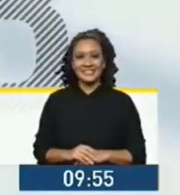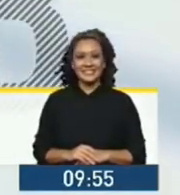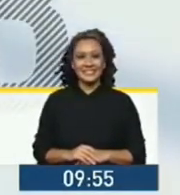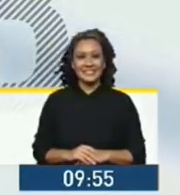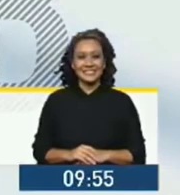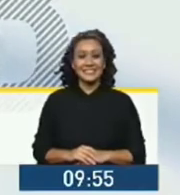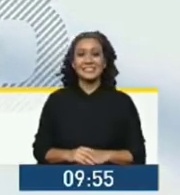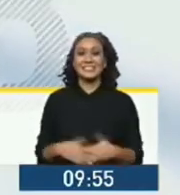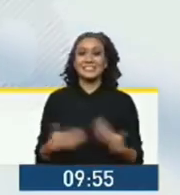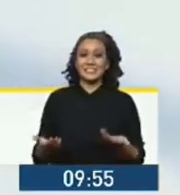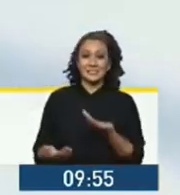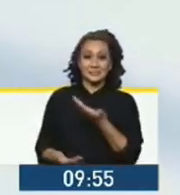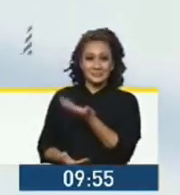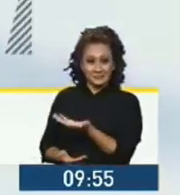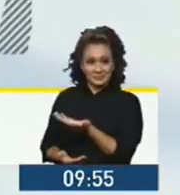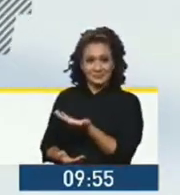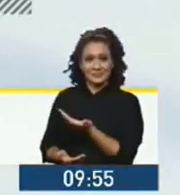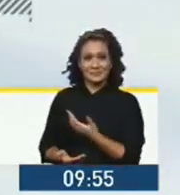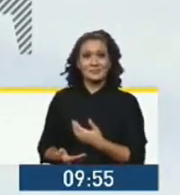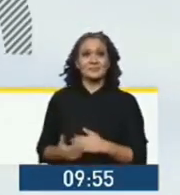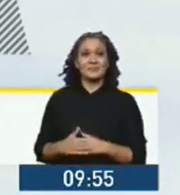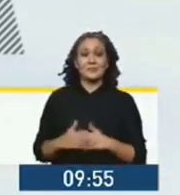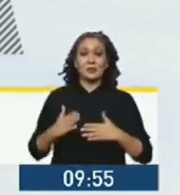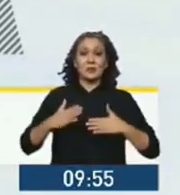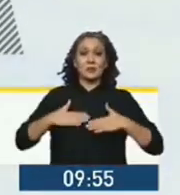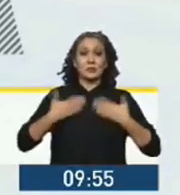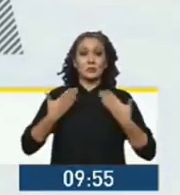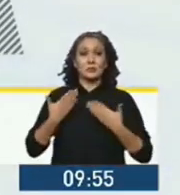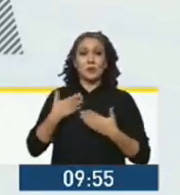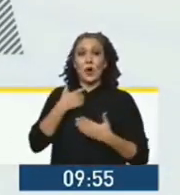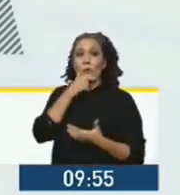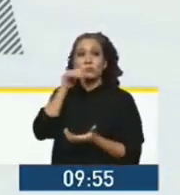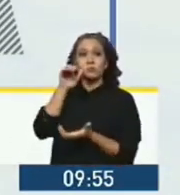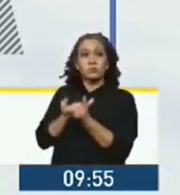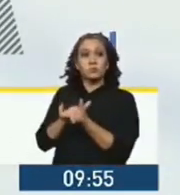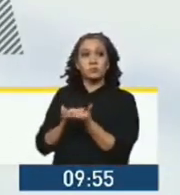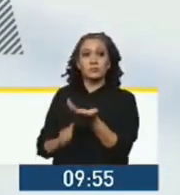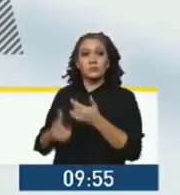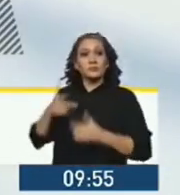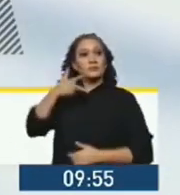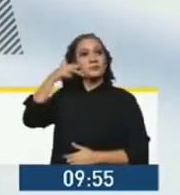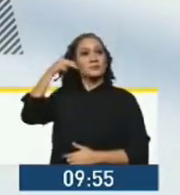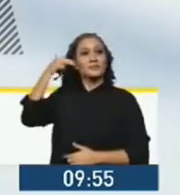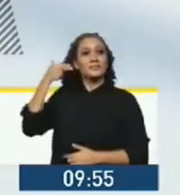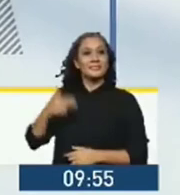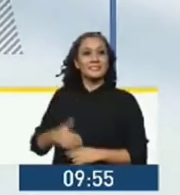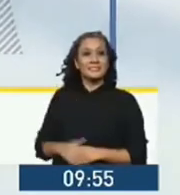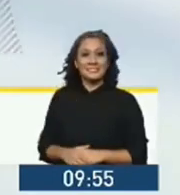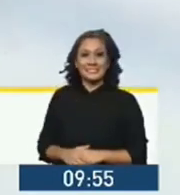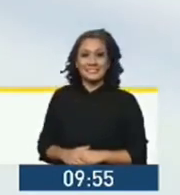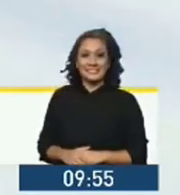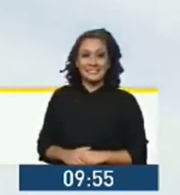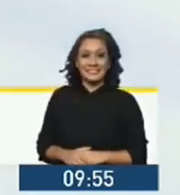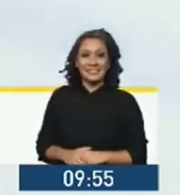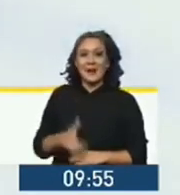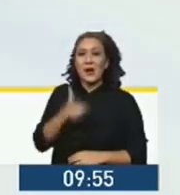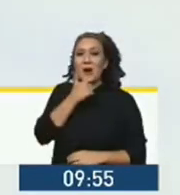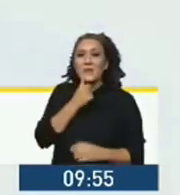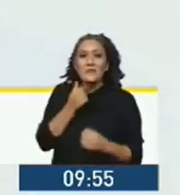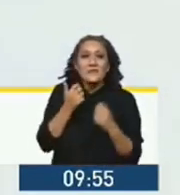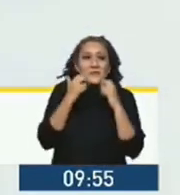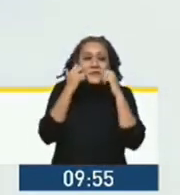Que o diga a executiva, surpreendida pelo marido de cuecas. O rapaz ficou